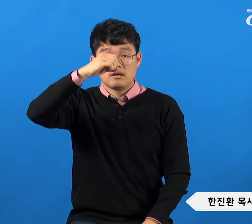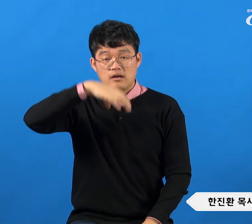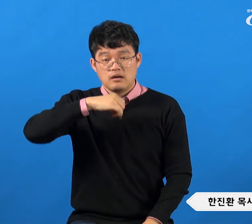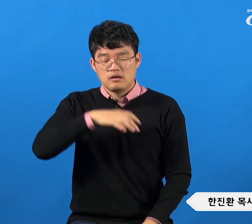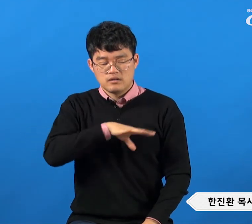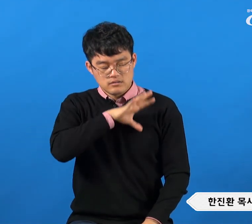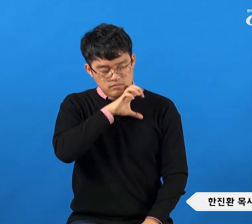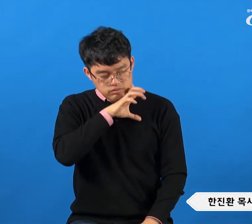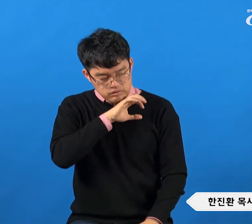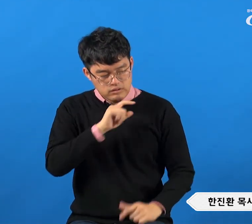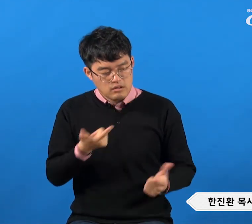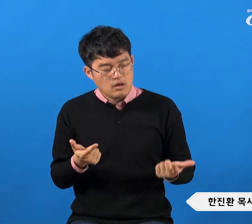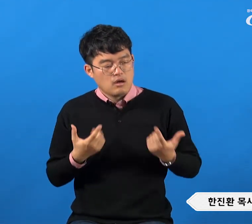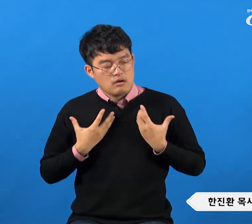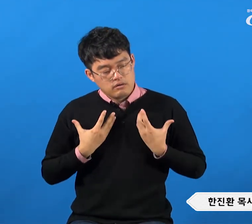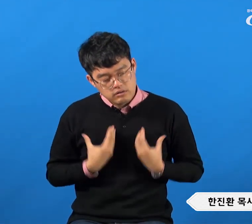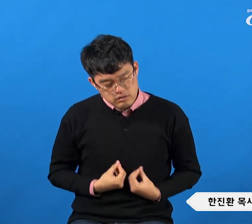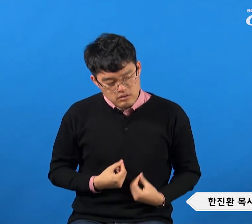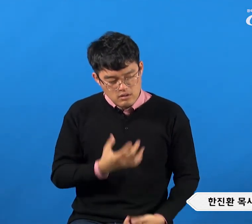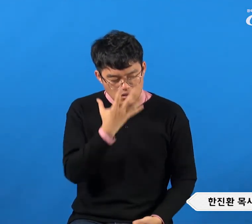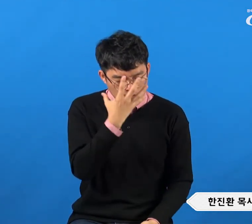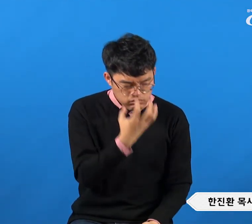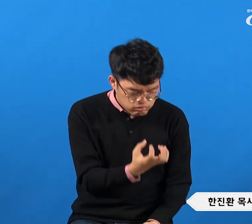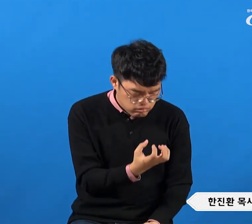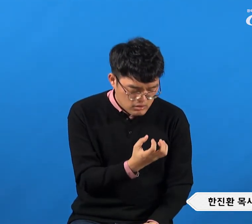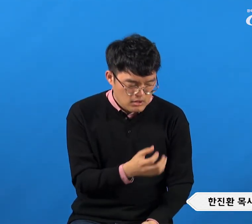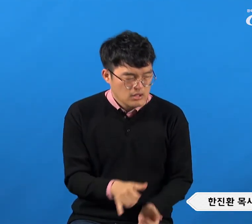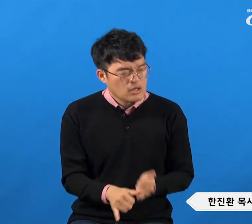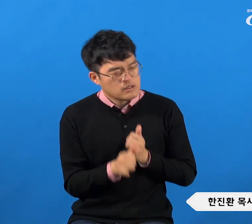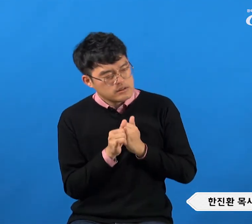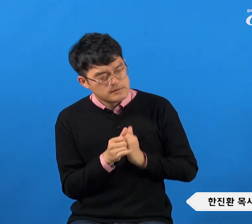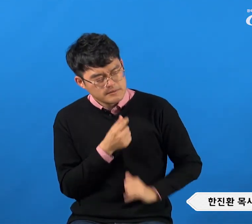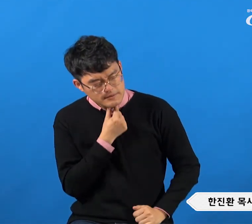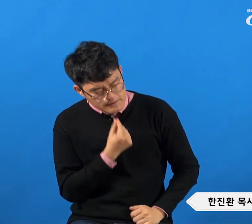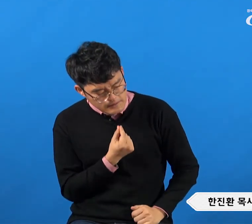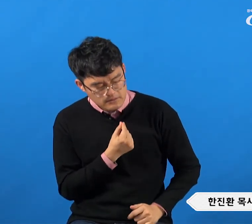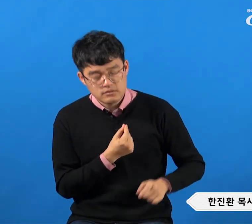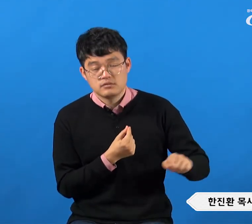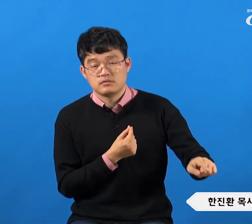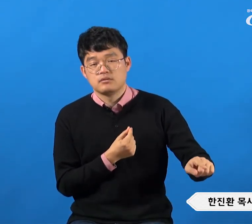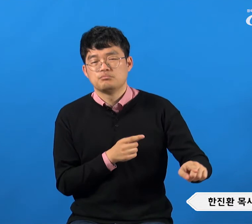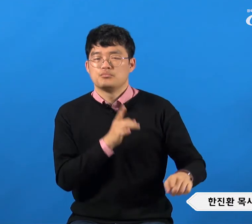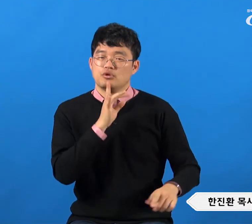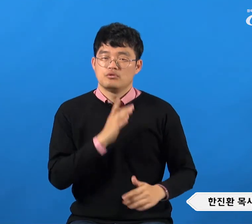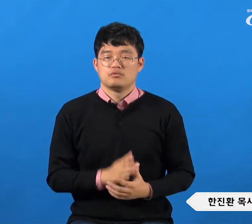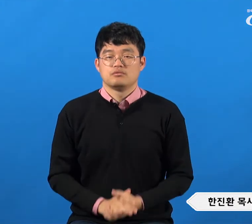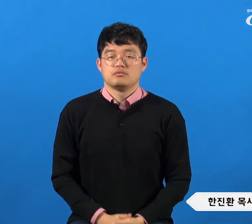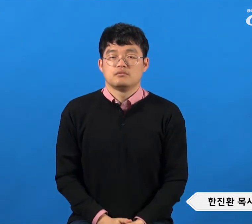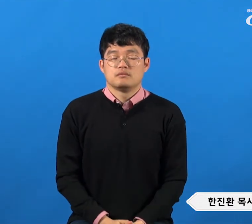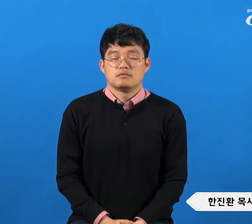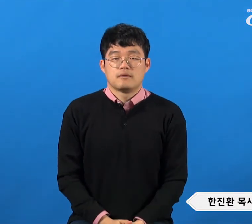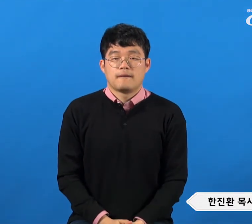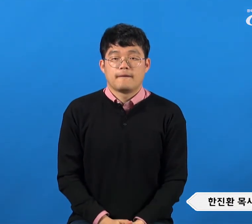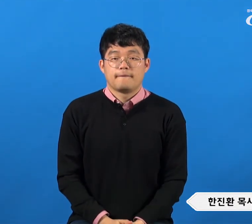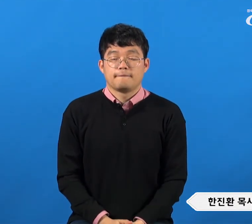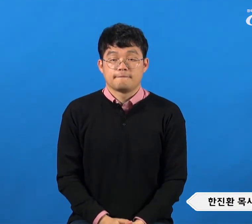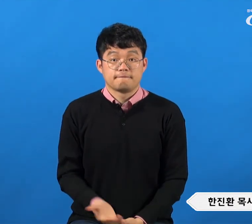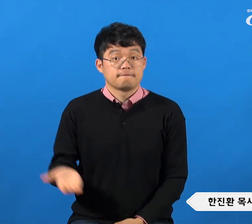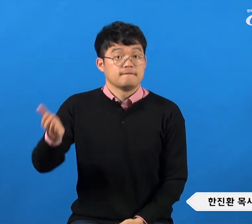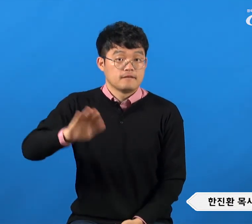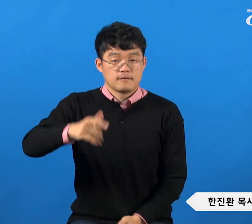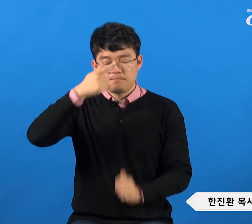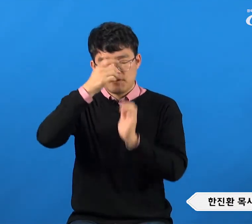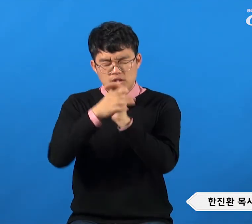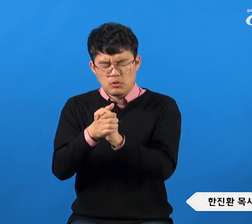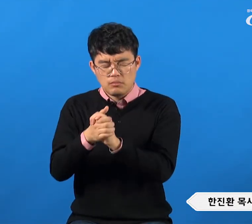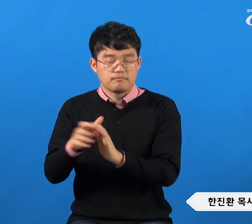그냥 원망하든지 비관하든지 우울증에 걸리든지 자살 충동에 시달리든지 할 수밖에 없습니다.